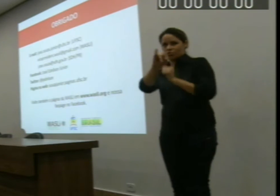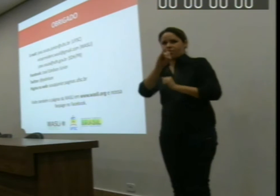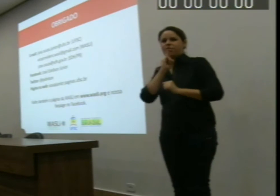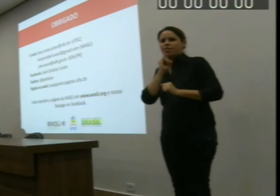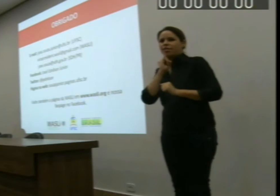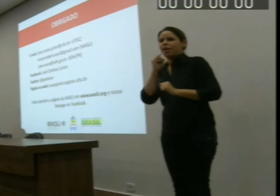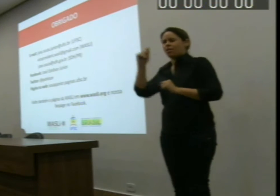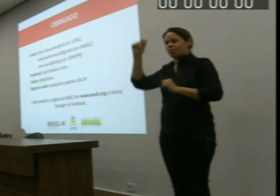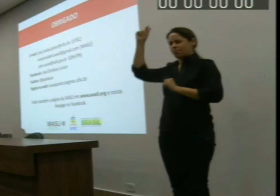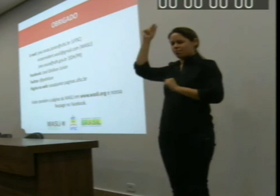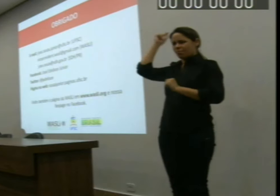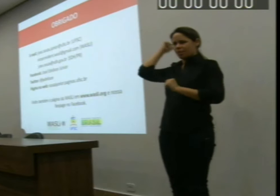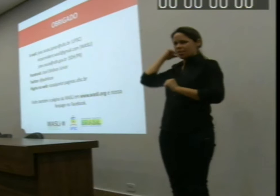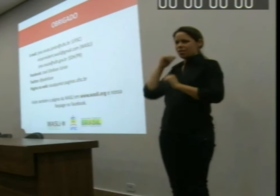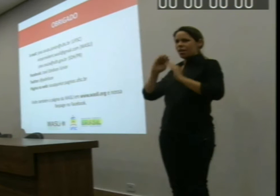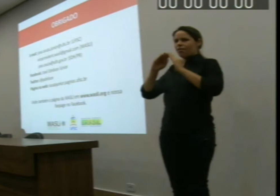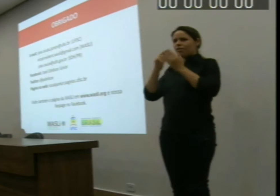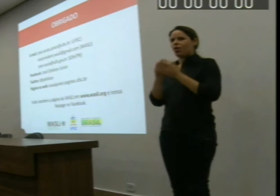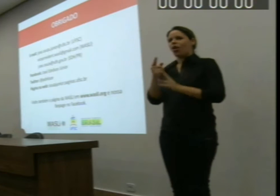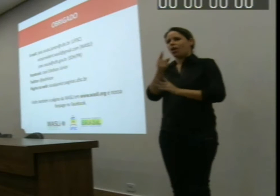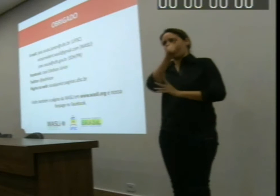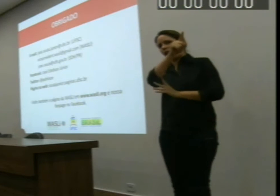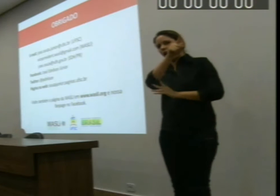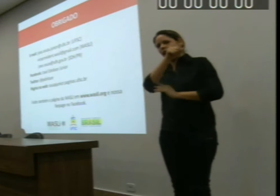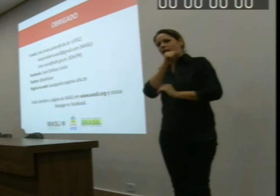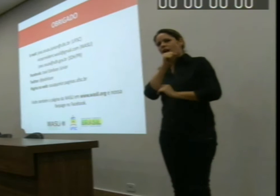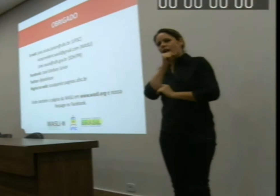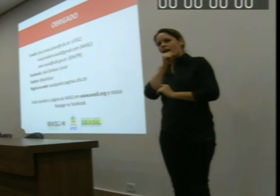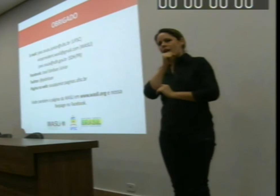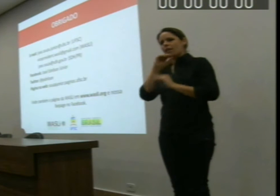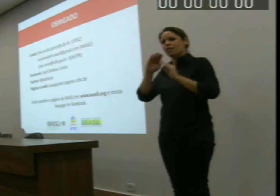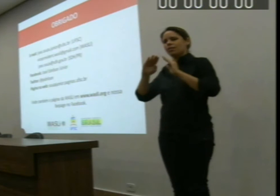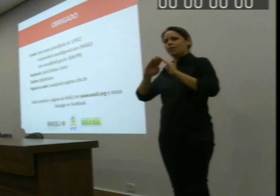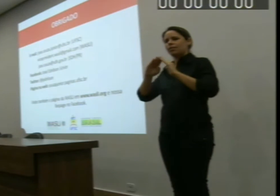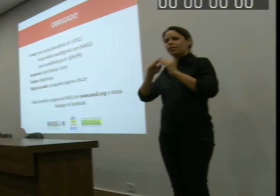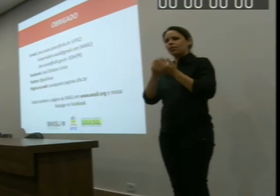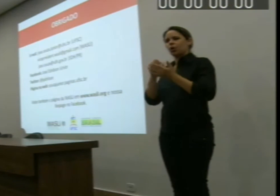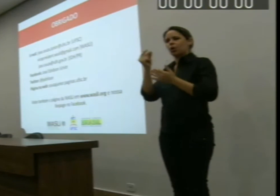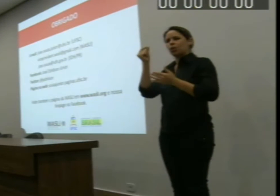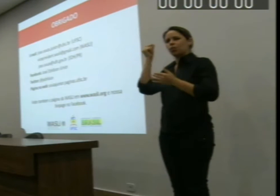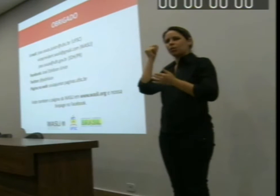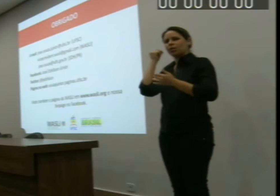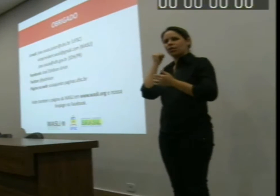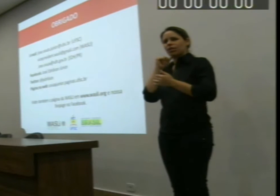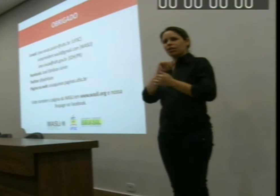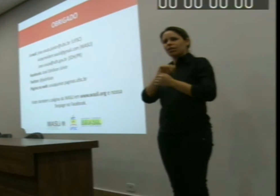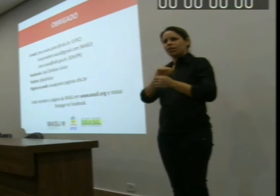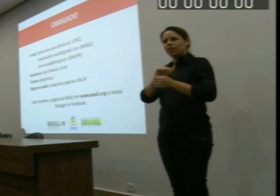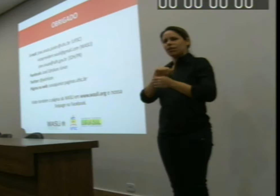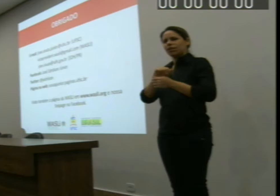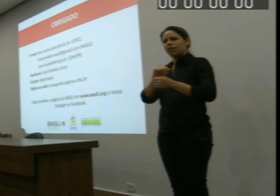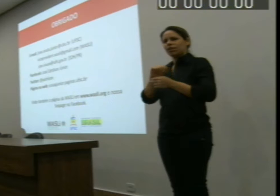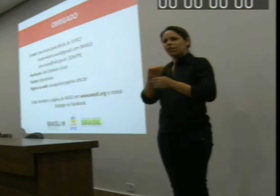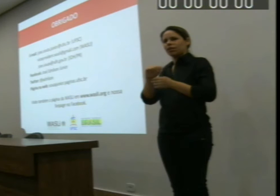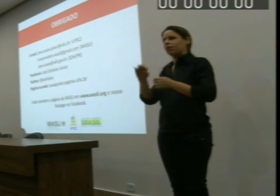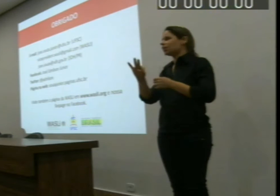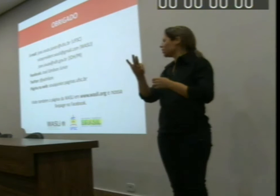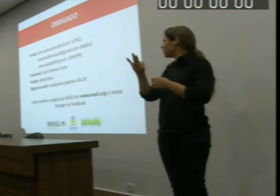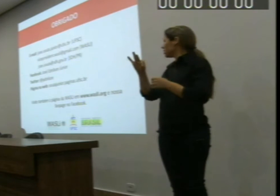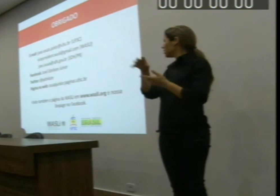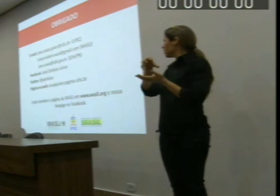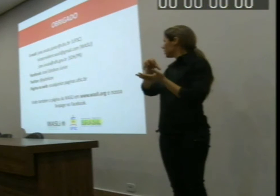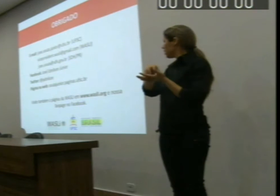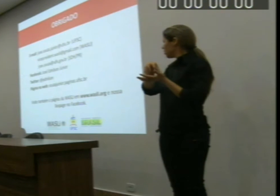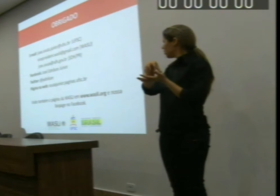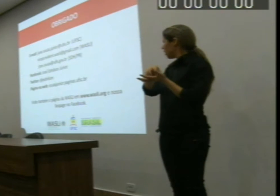era muito bacana como chamava aquela escola esqueci nem lembro tanta escola era aquela da não